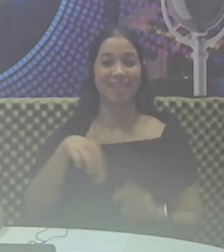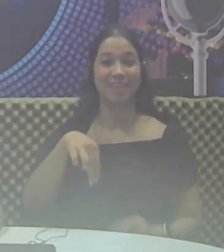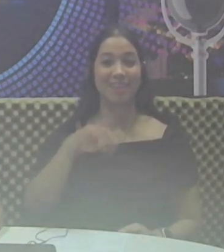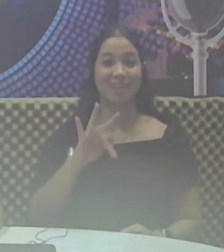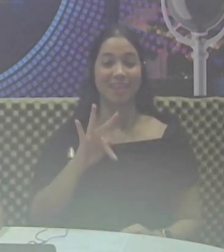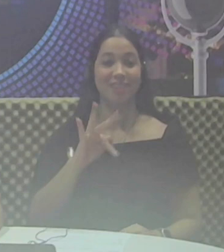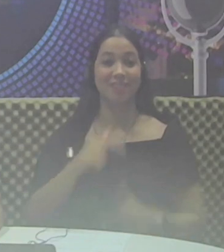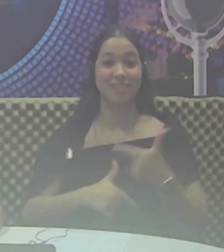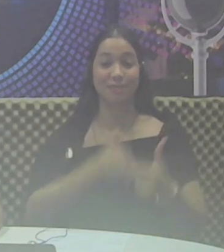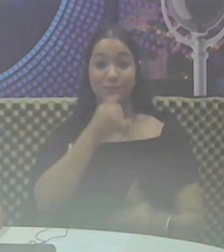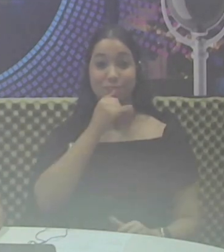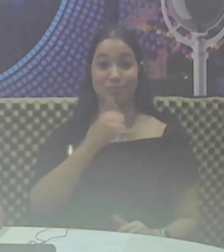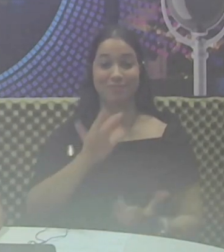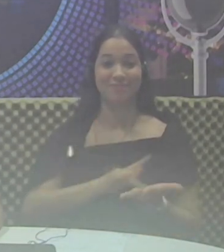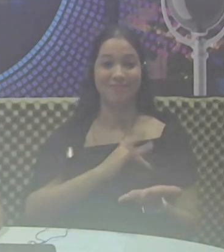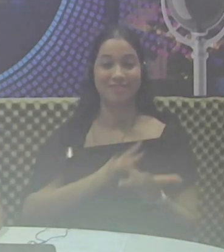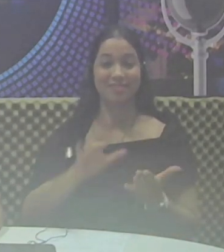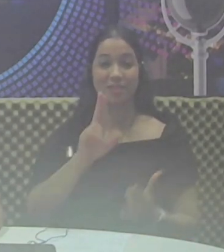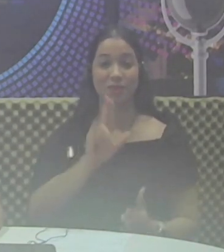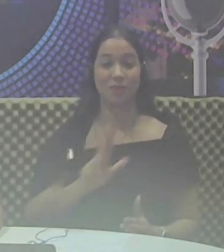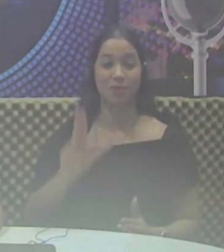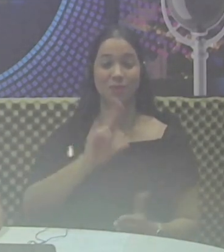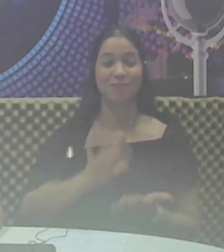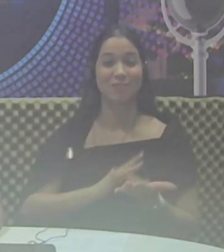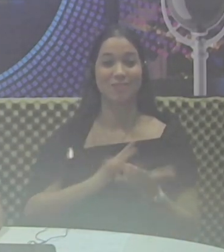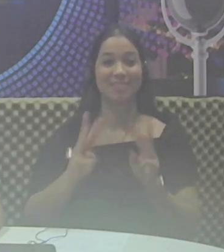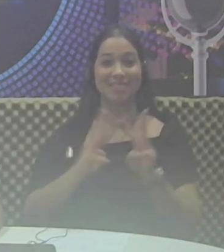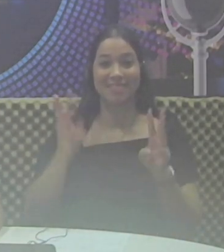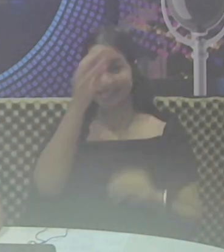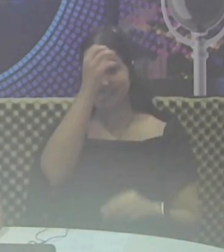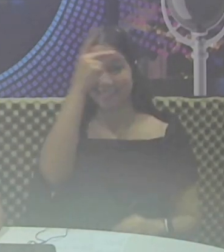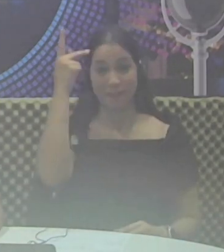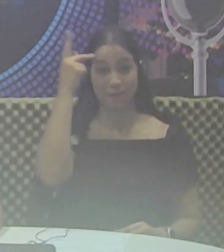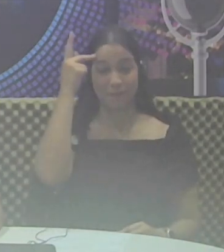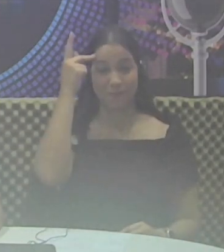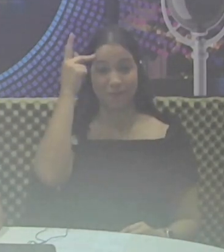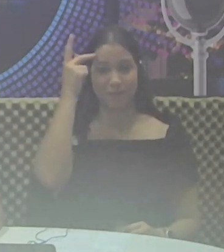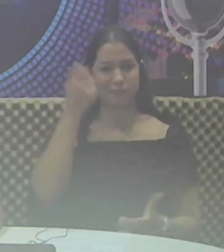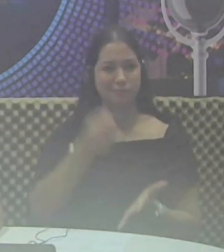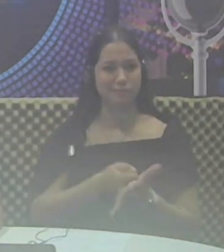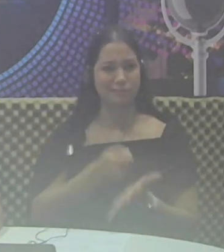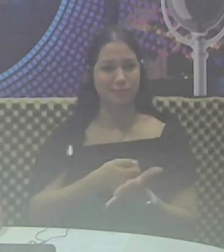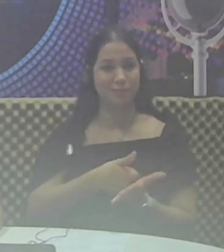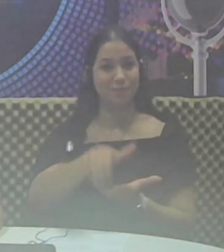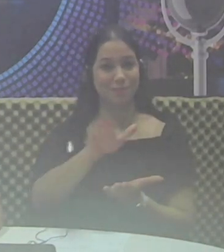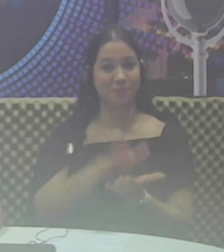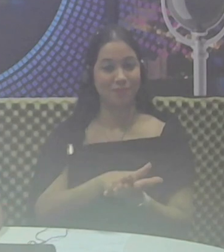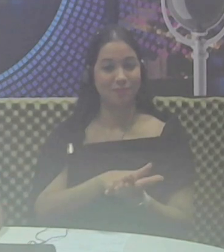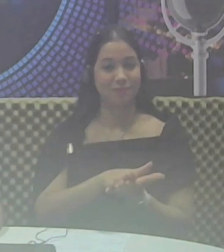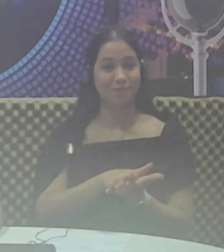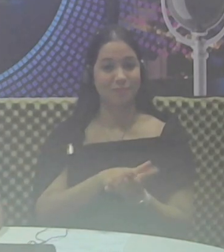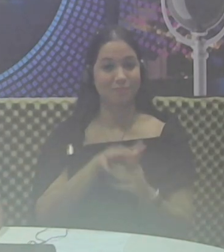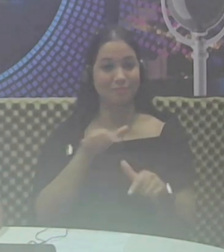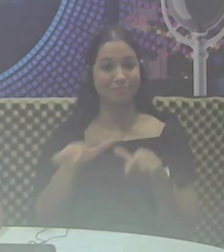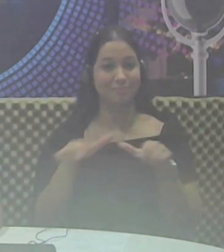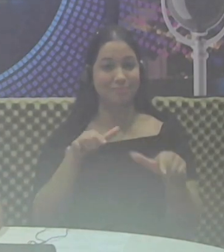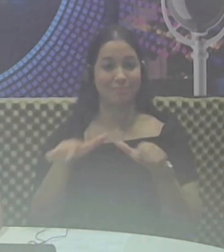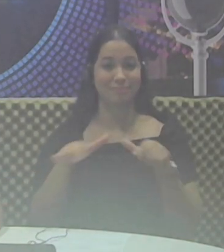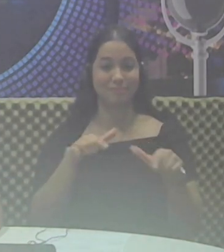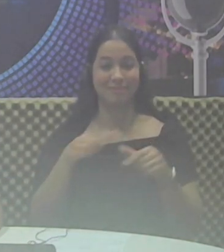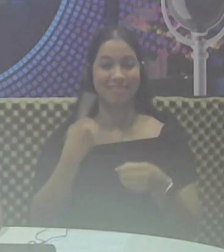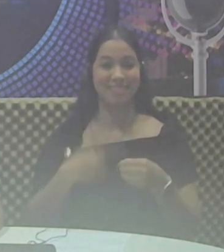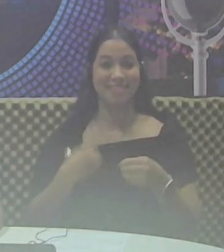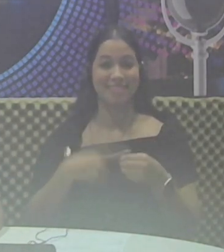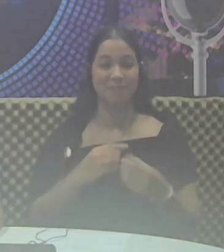de serviço eletrônica UD Digital do portal da Prefeitura e exigir a sua nota de prestador de serviço da